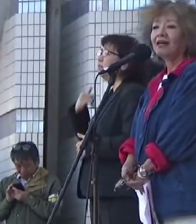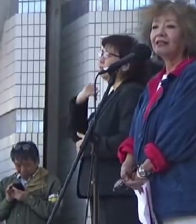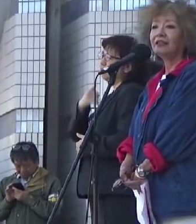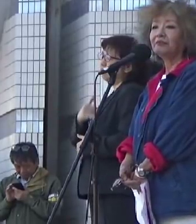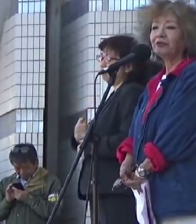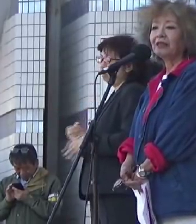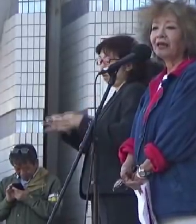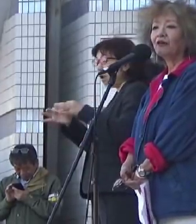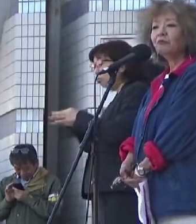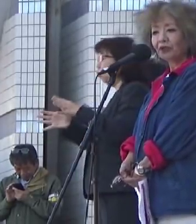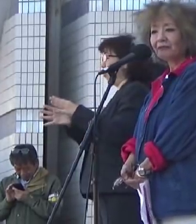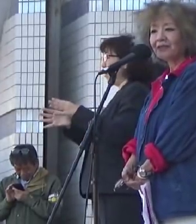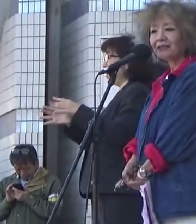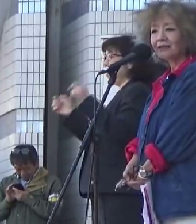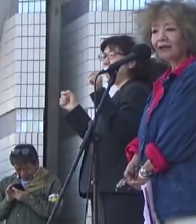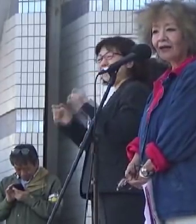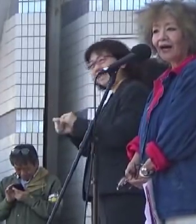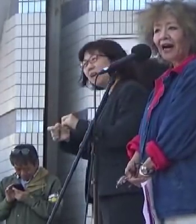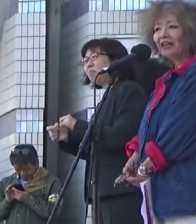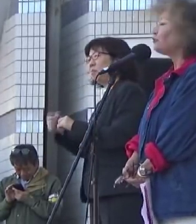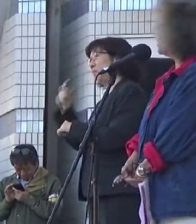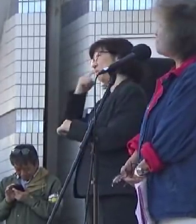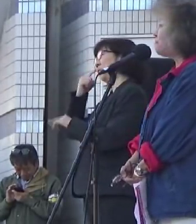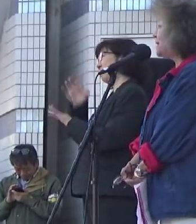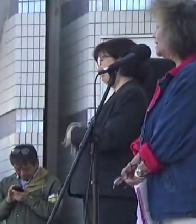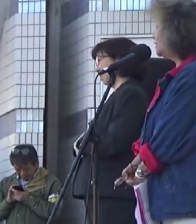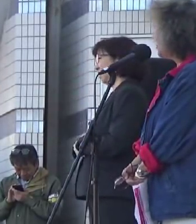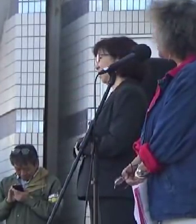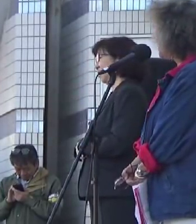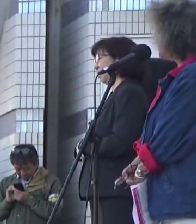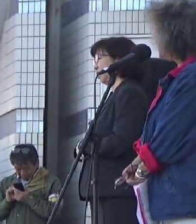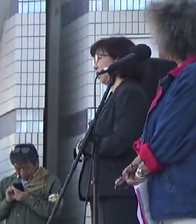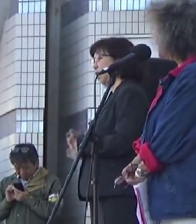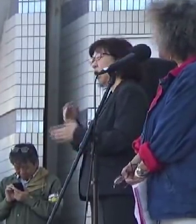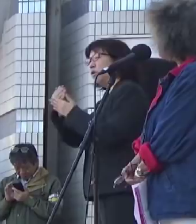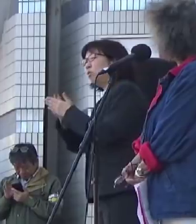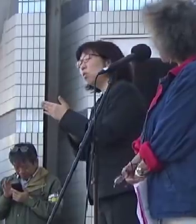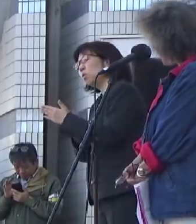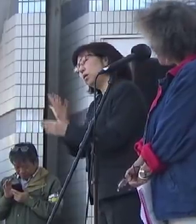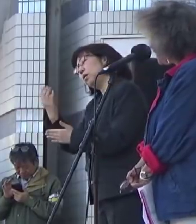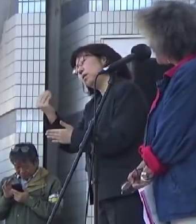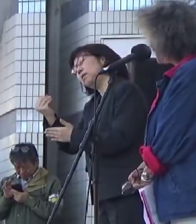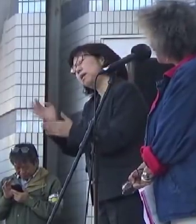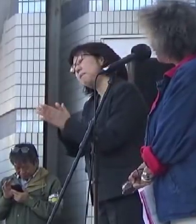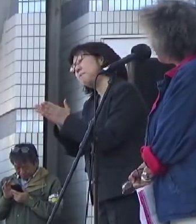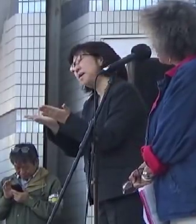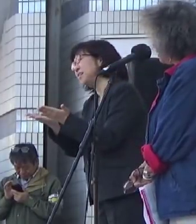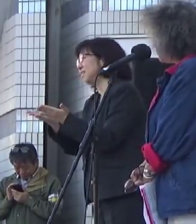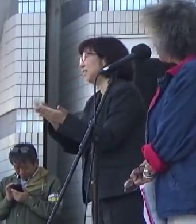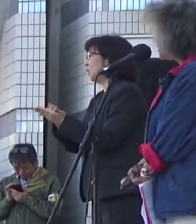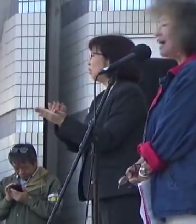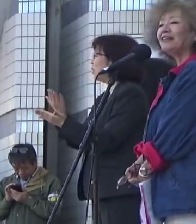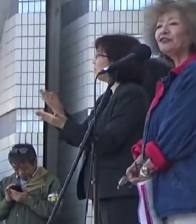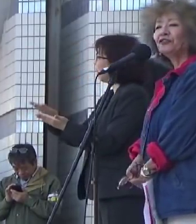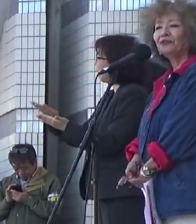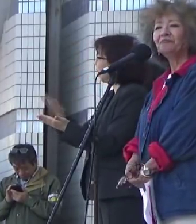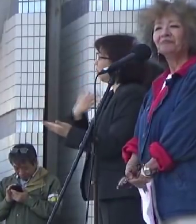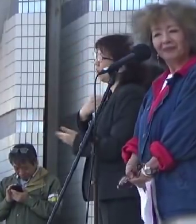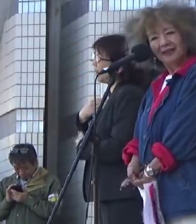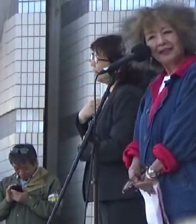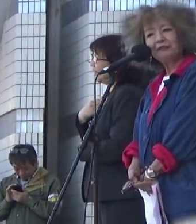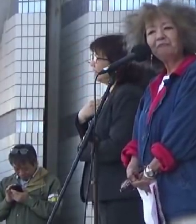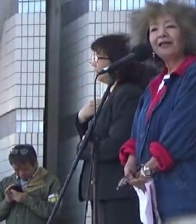って自分で思ってます。あと何ページ残されているかはわからないけれど、この最